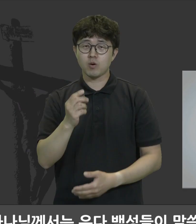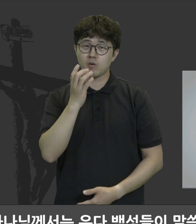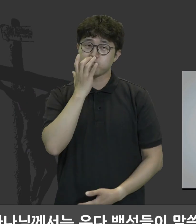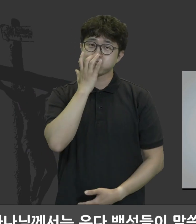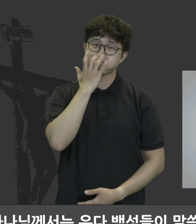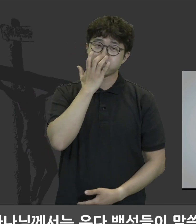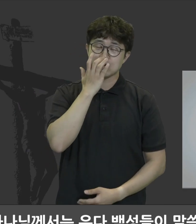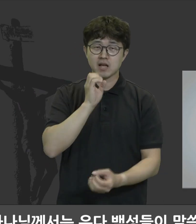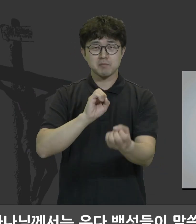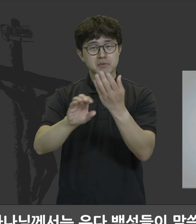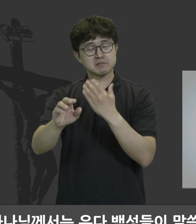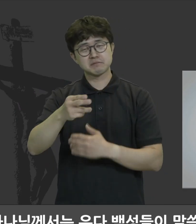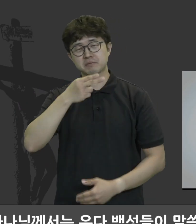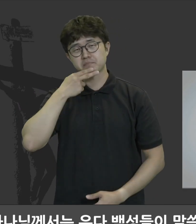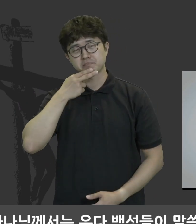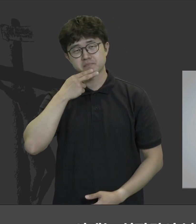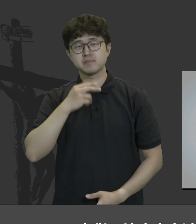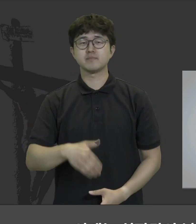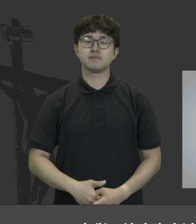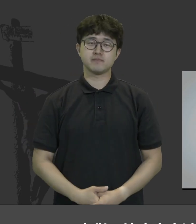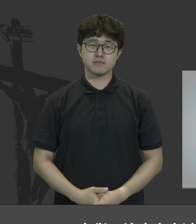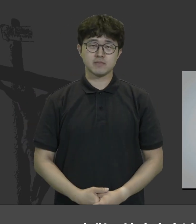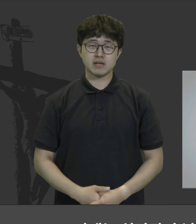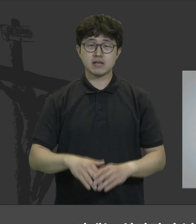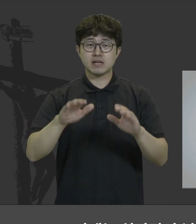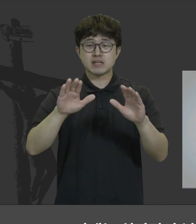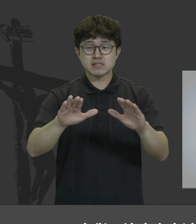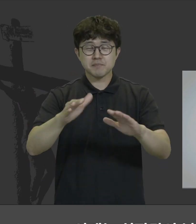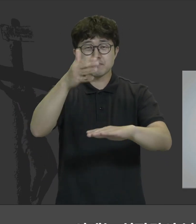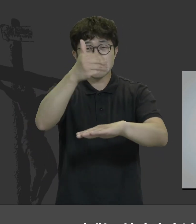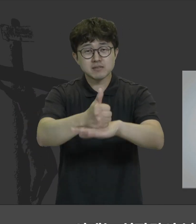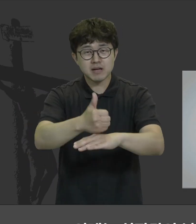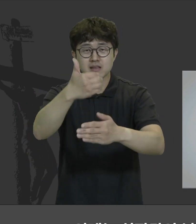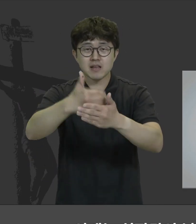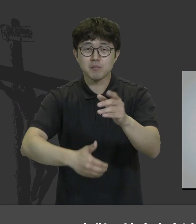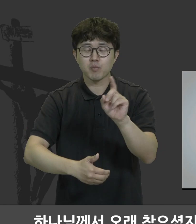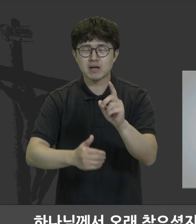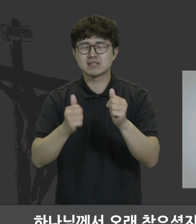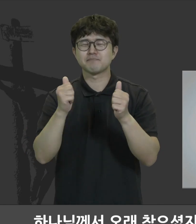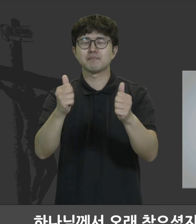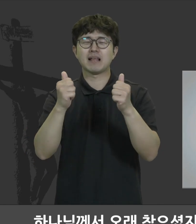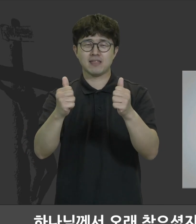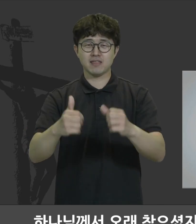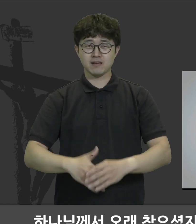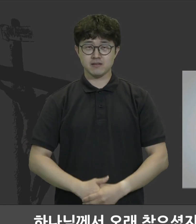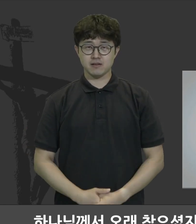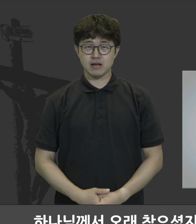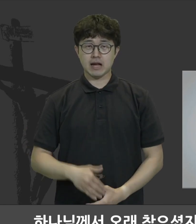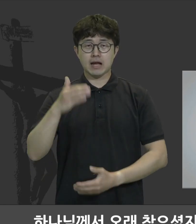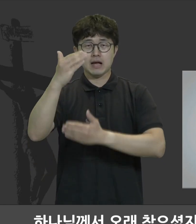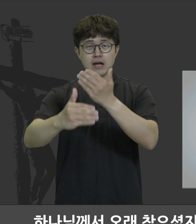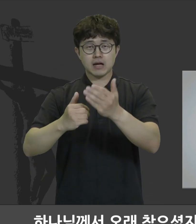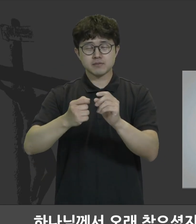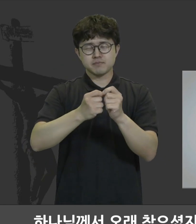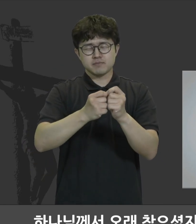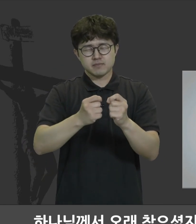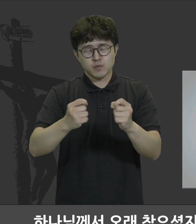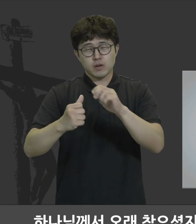것이라고 하십니다. 이제는 심판만이 남은 것입니다. 하나님께서 오래 참으셨지만 그 진노의